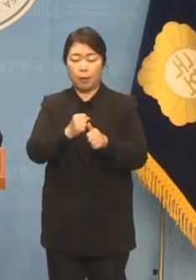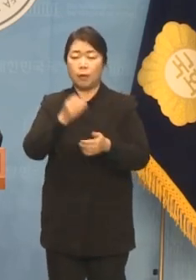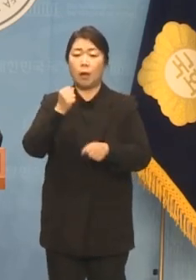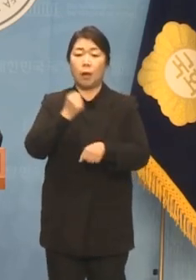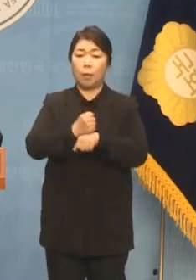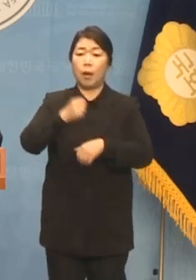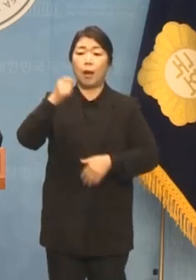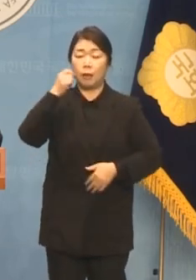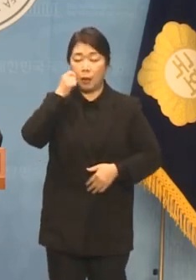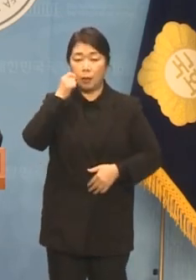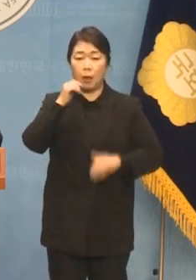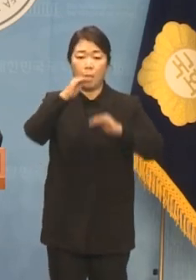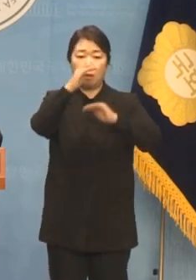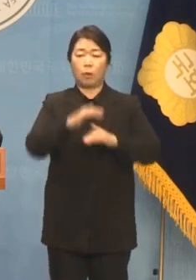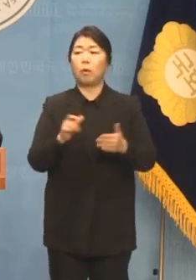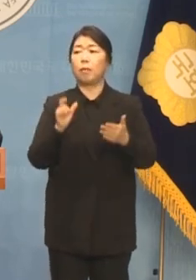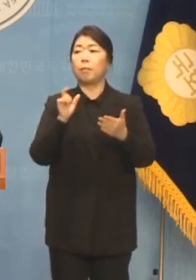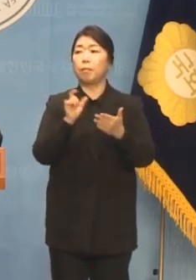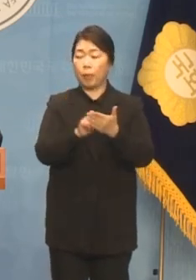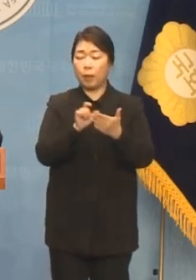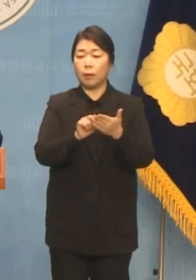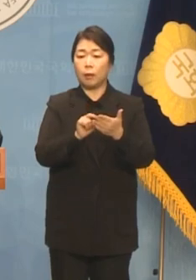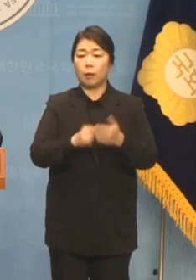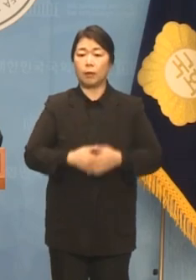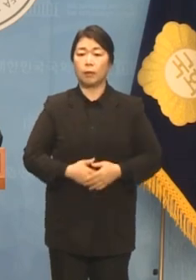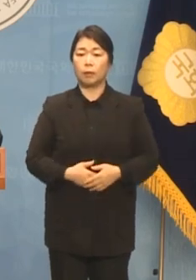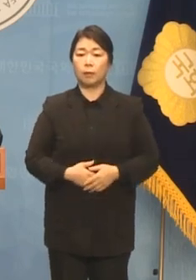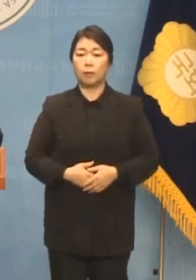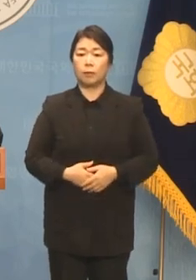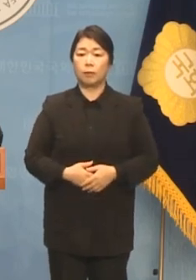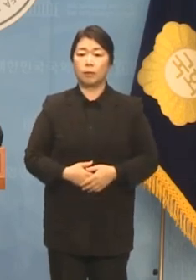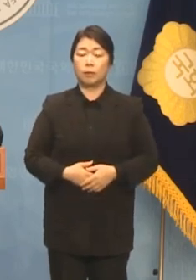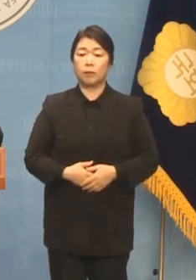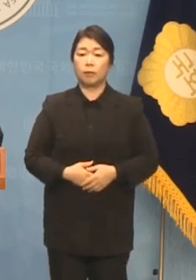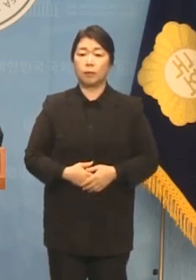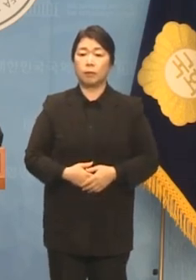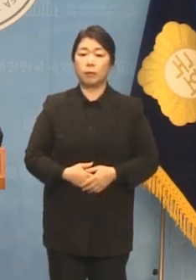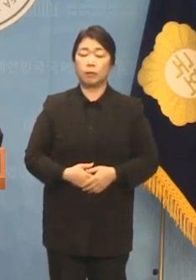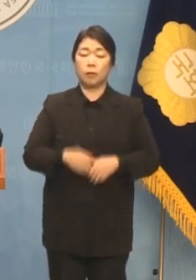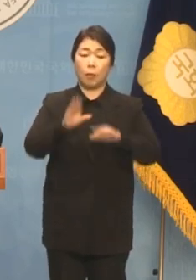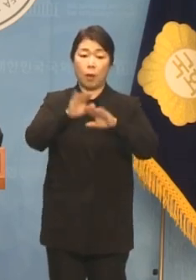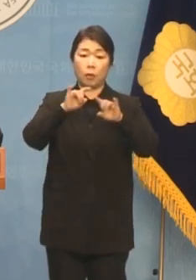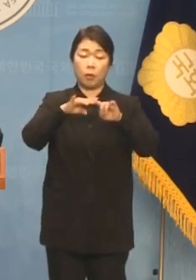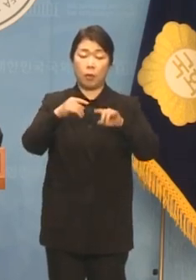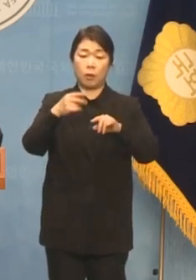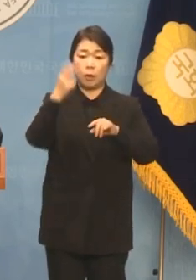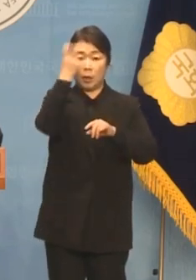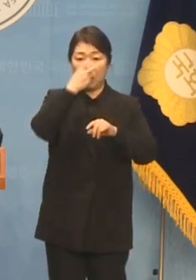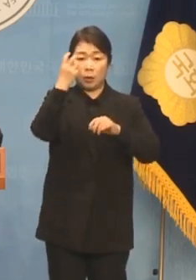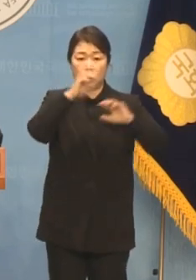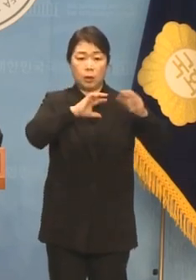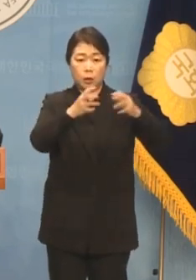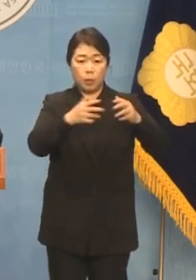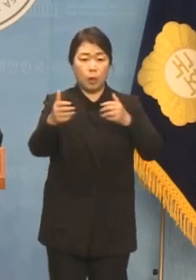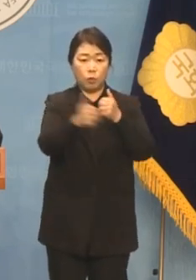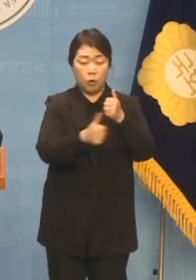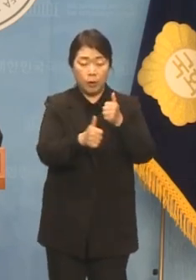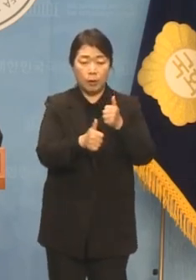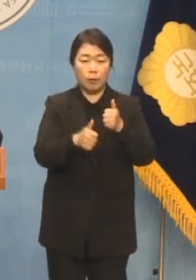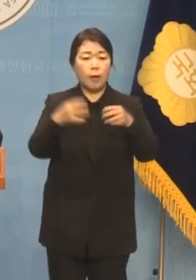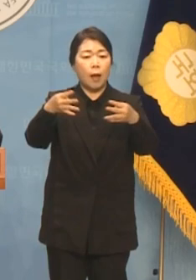안된다는 내용도 명시했습니다 방송통신 심의위원회는 엄연히